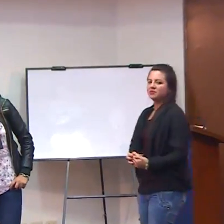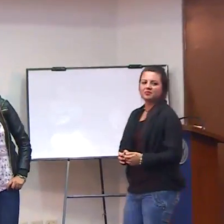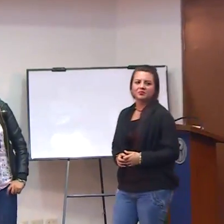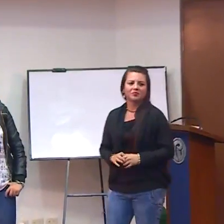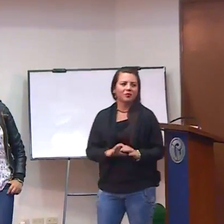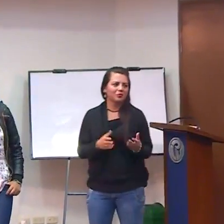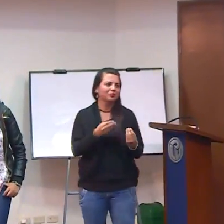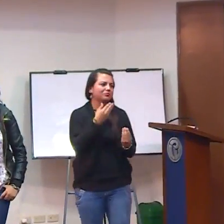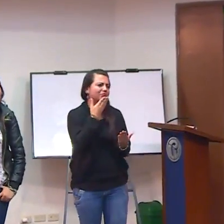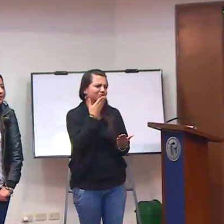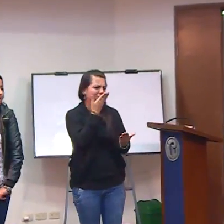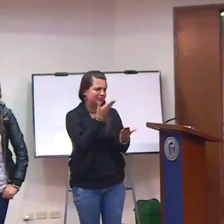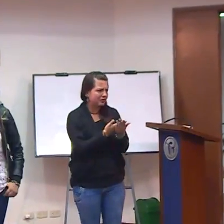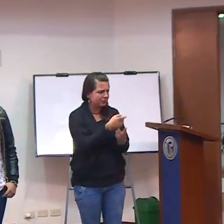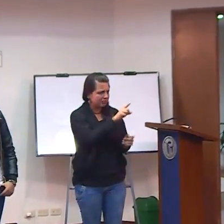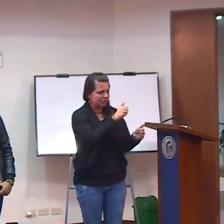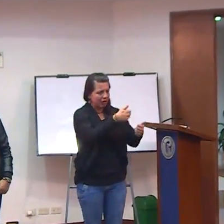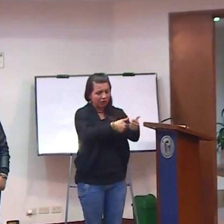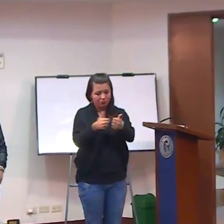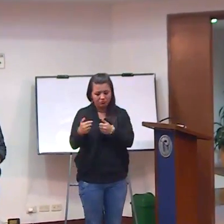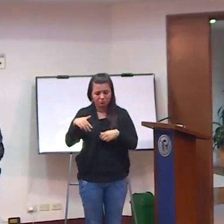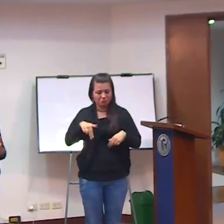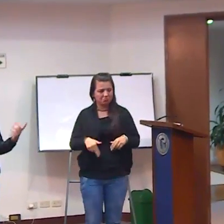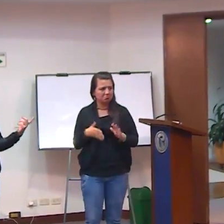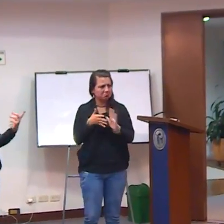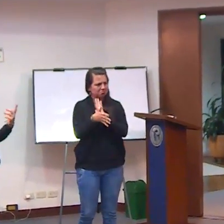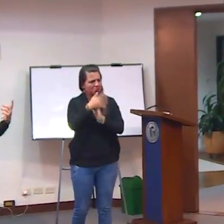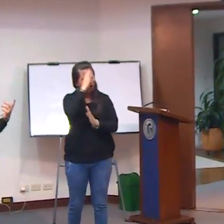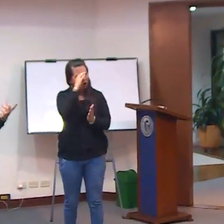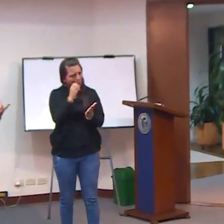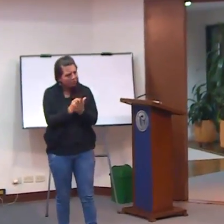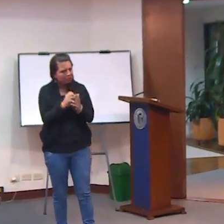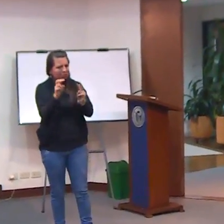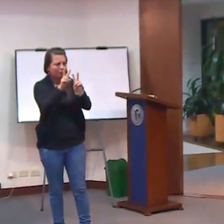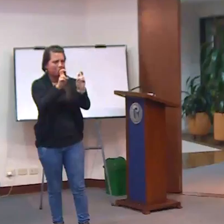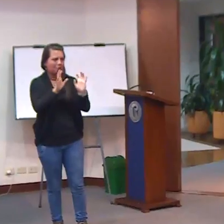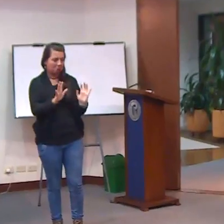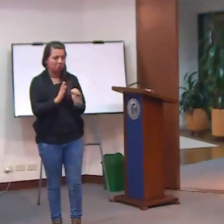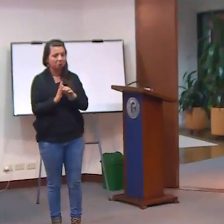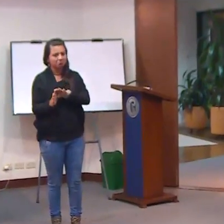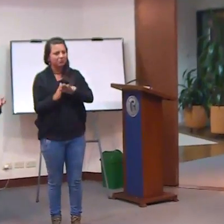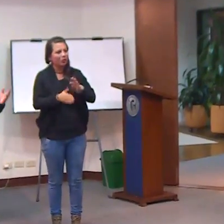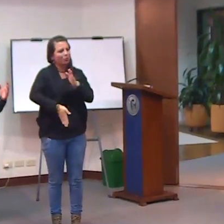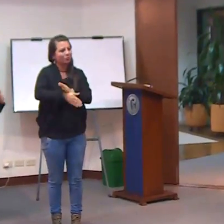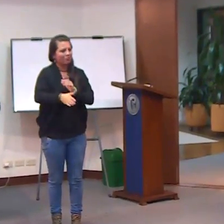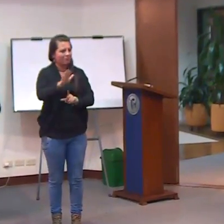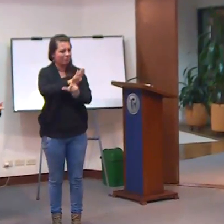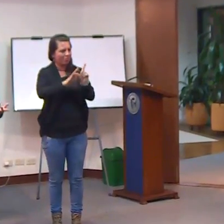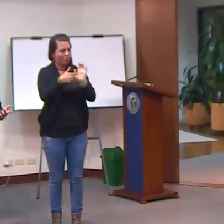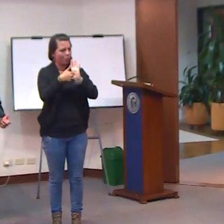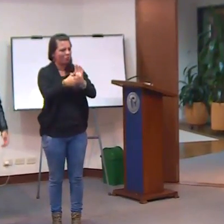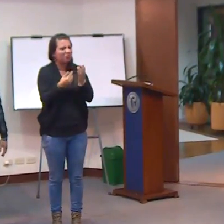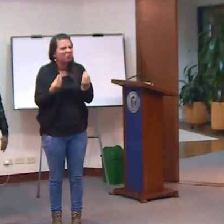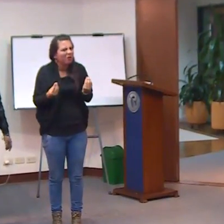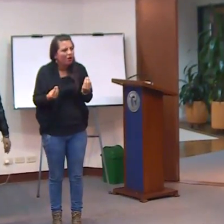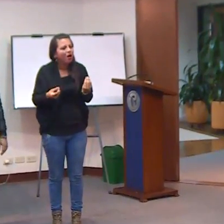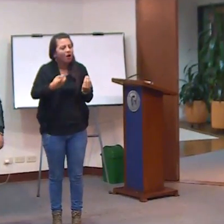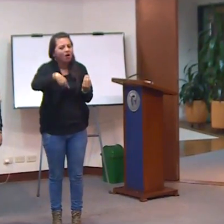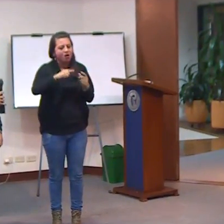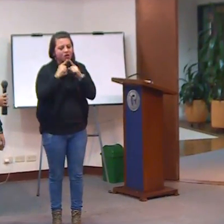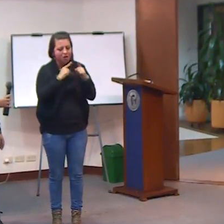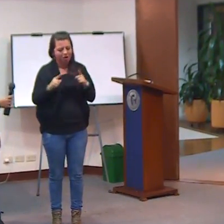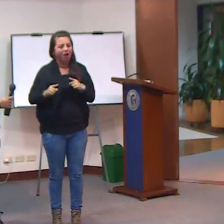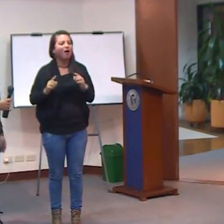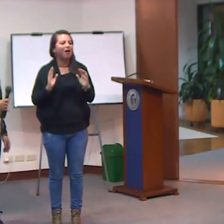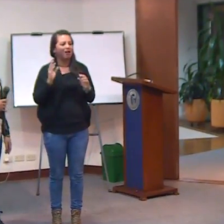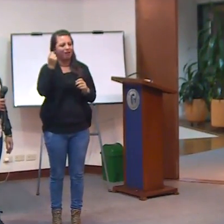Bueno, muchas gracias por sus aportes y opiniones acerca del tema, pero continuaremos con un video para fortalecer como tal el discurso.